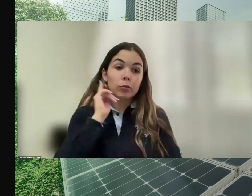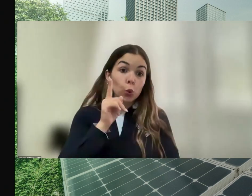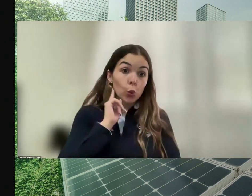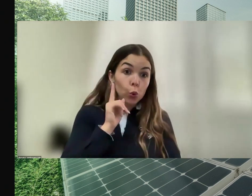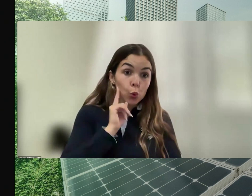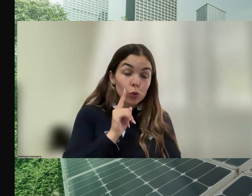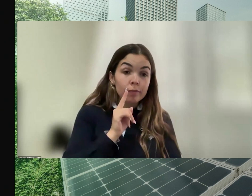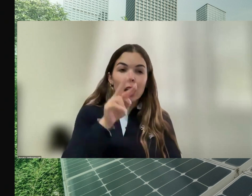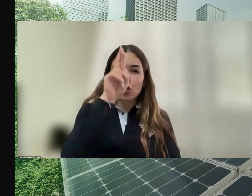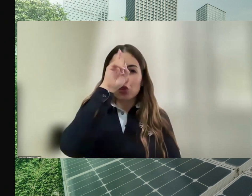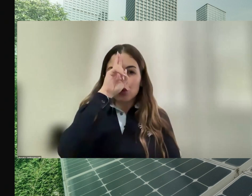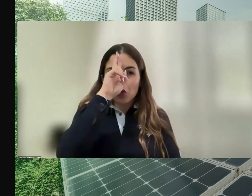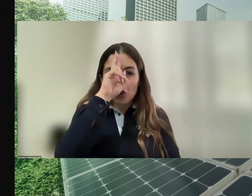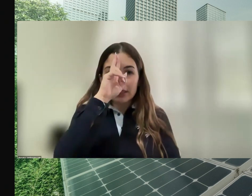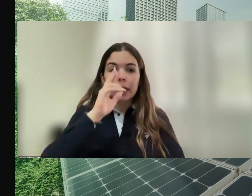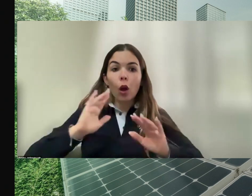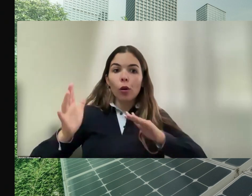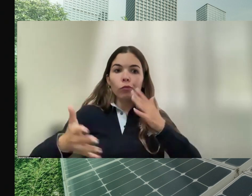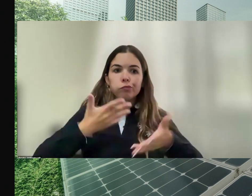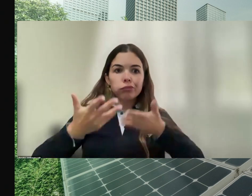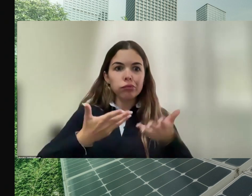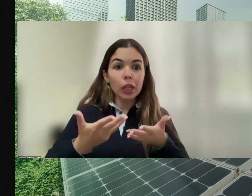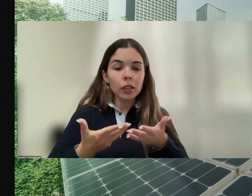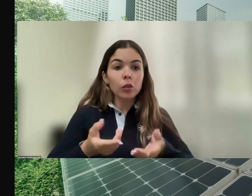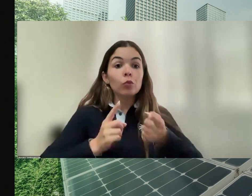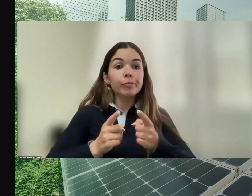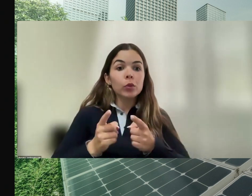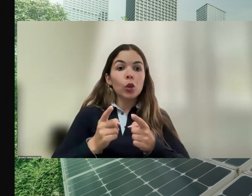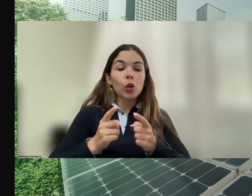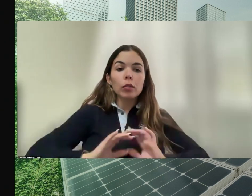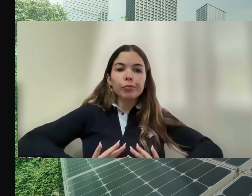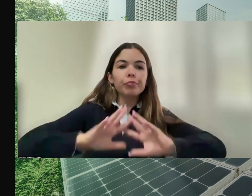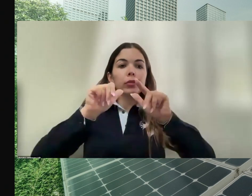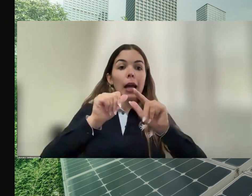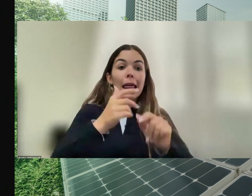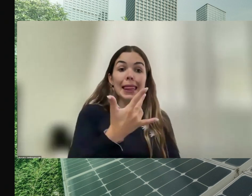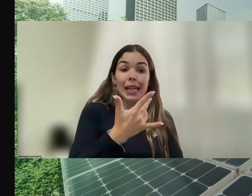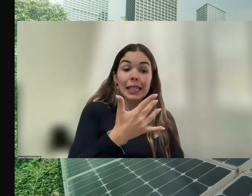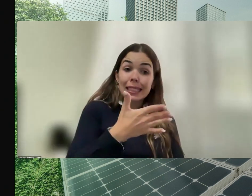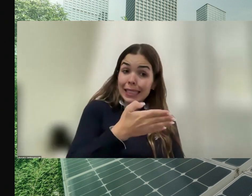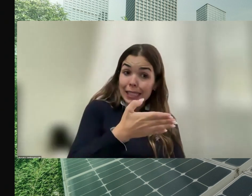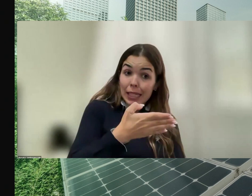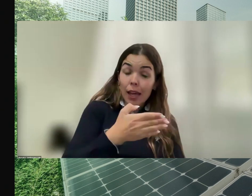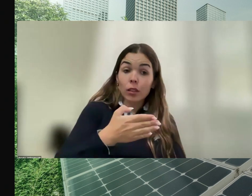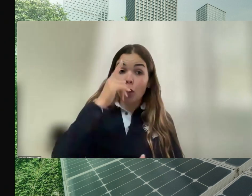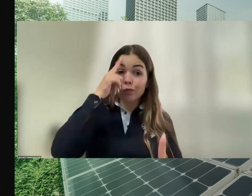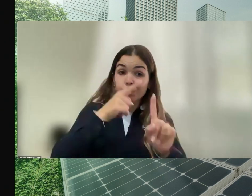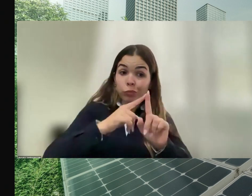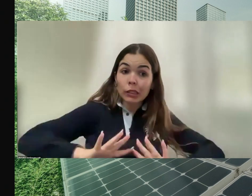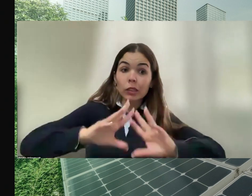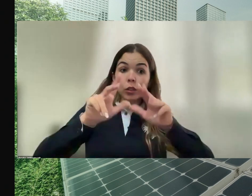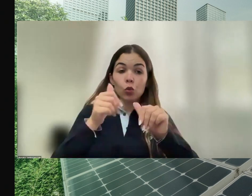no esforço para acelerar o progresso em direção aos 17 Objetivos de Desenvolvimento Sustentável e a sua